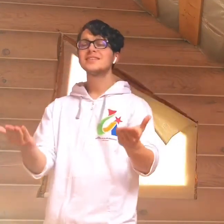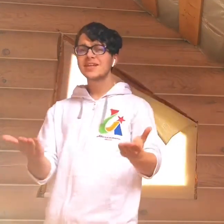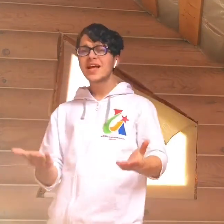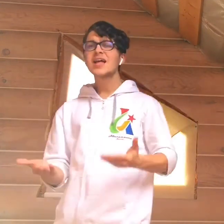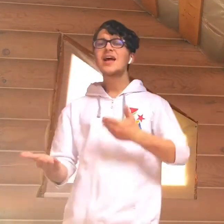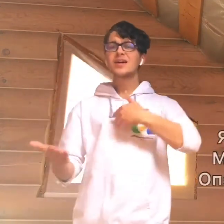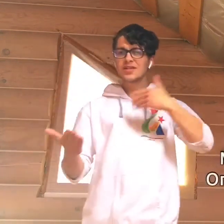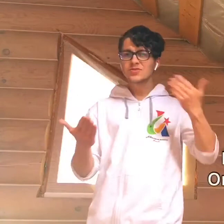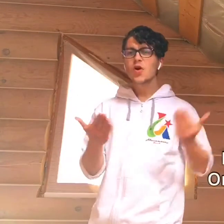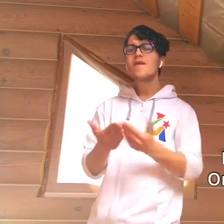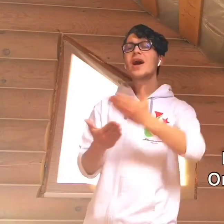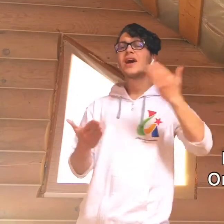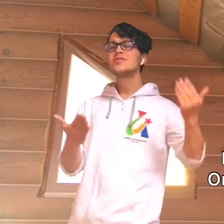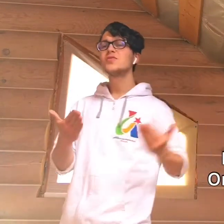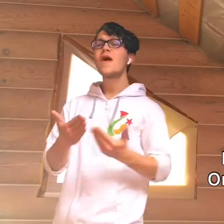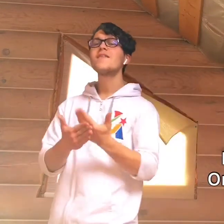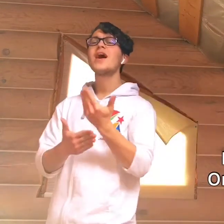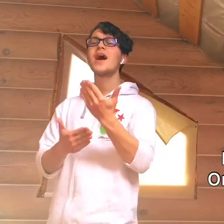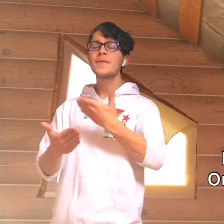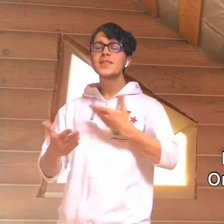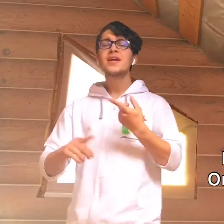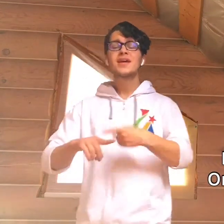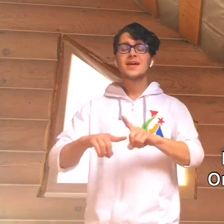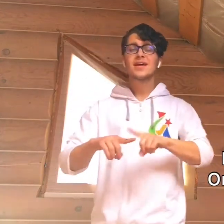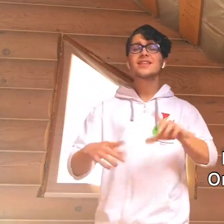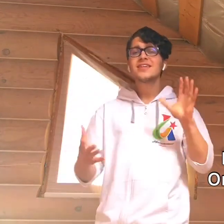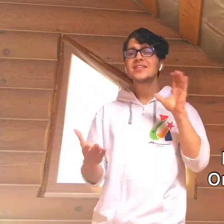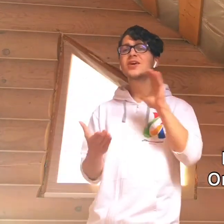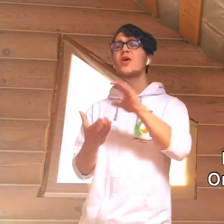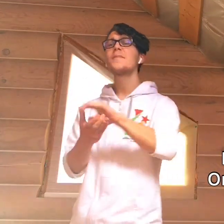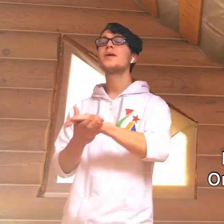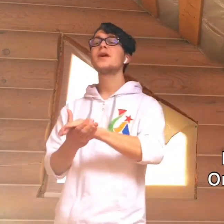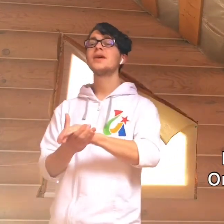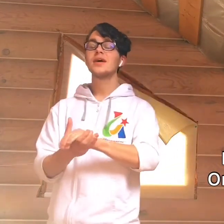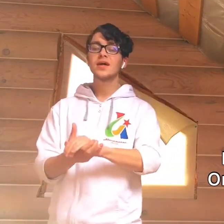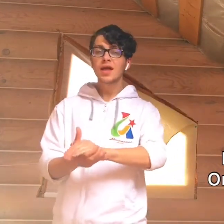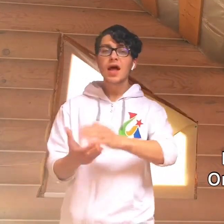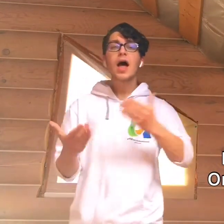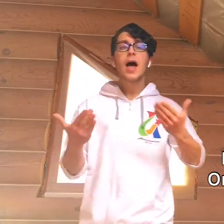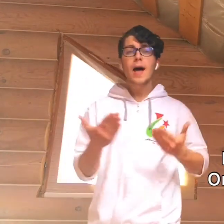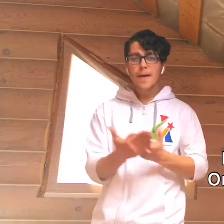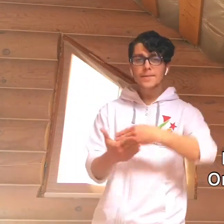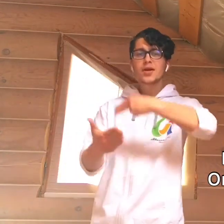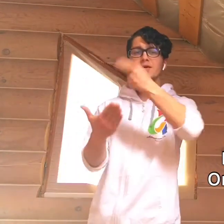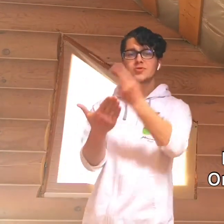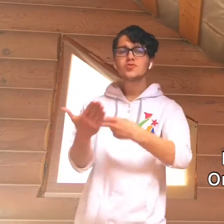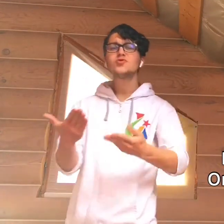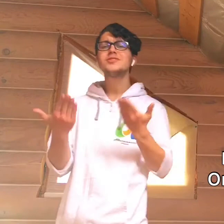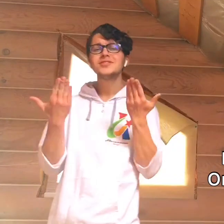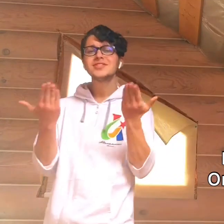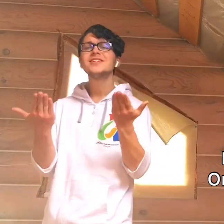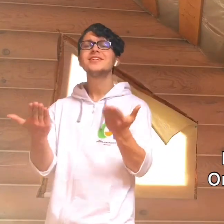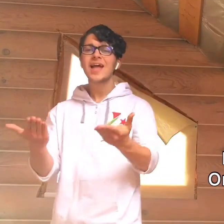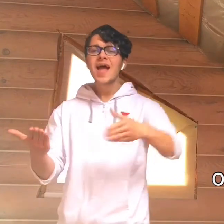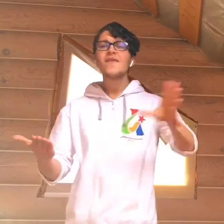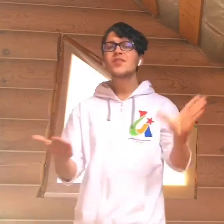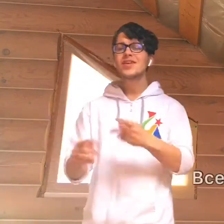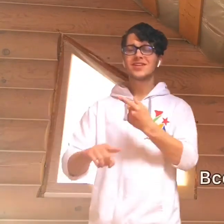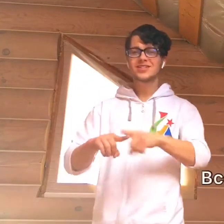Я снова и снова, мне это знакомо. Опять рисуешь ты все эти